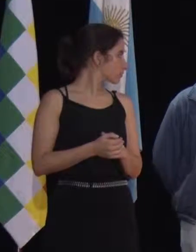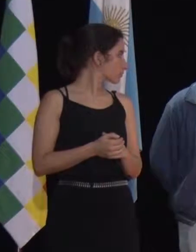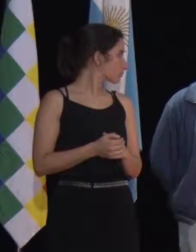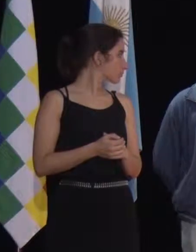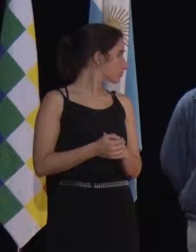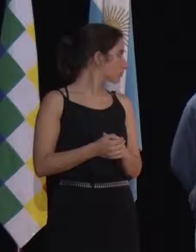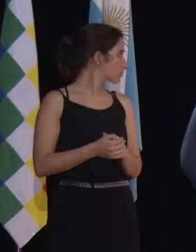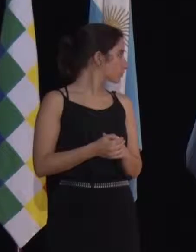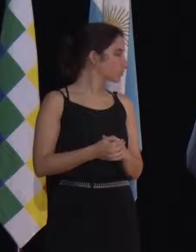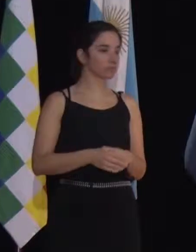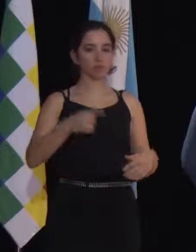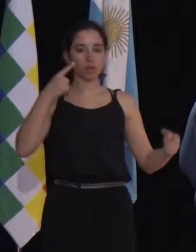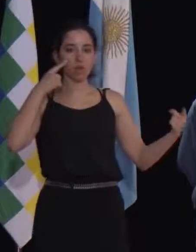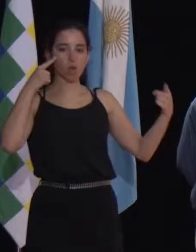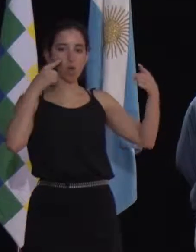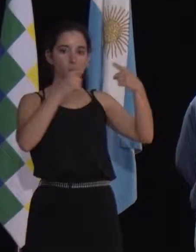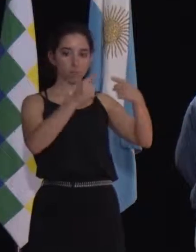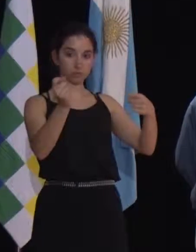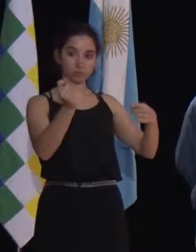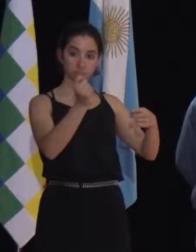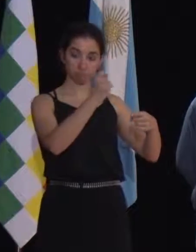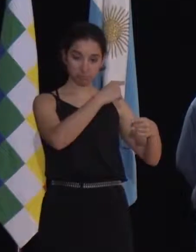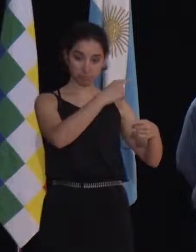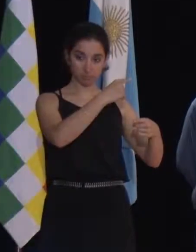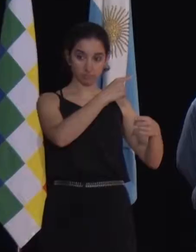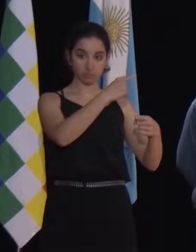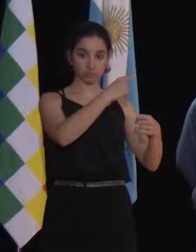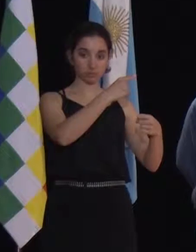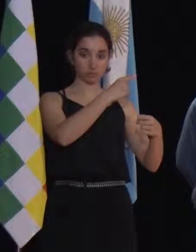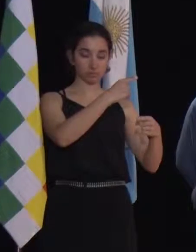bueno el objetivo de este este proyecto